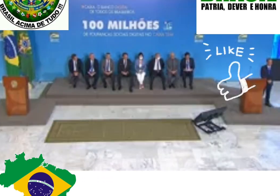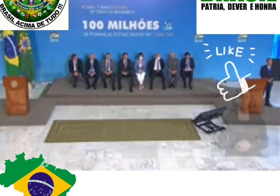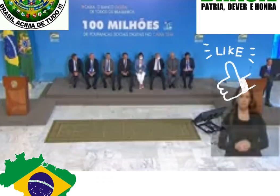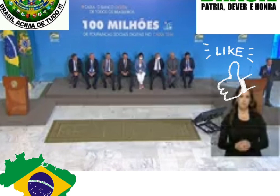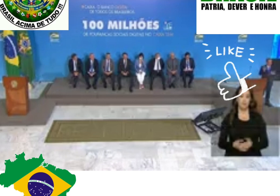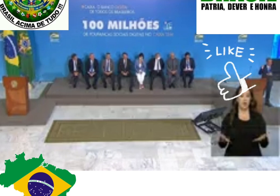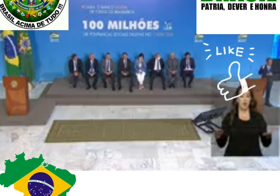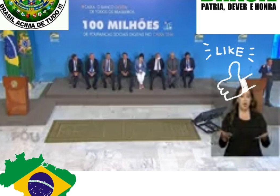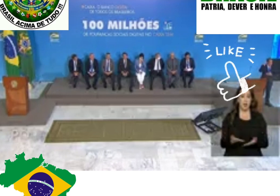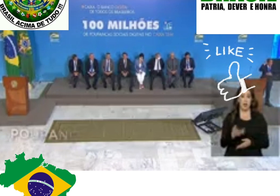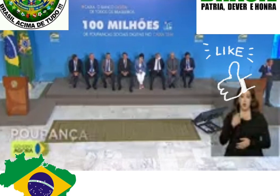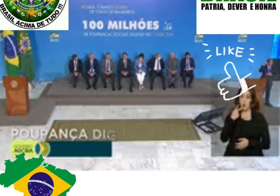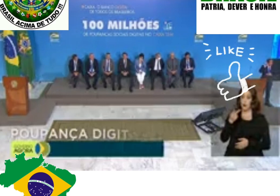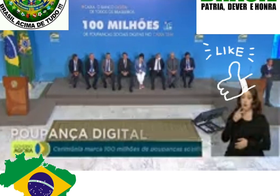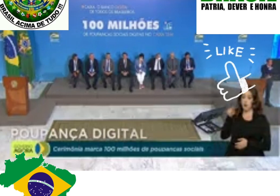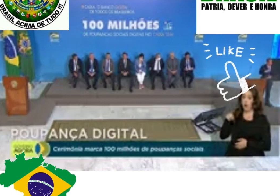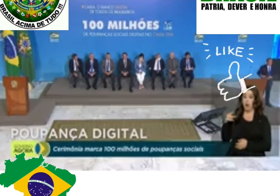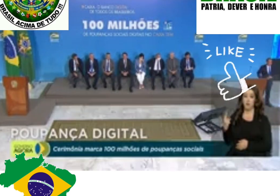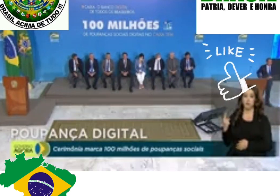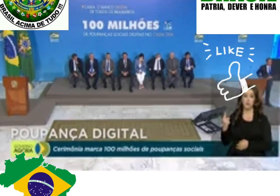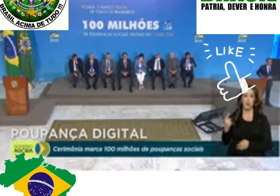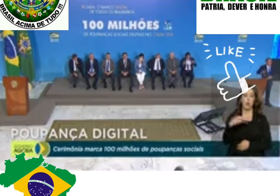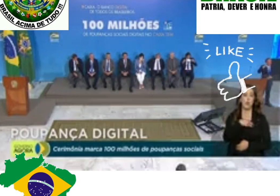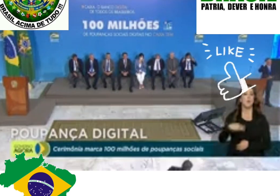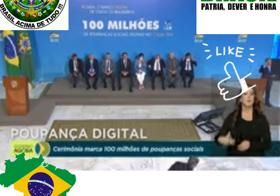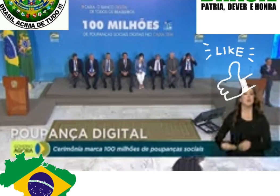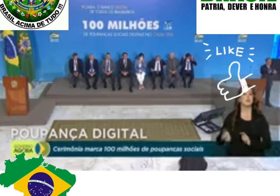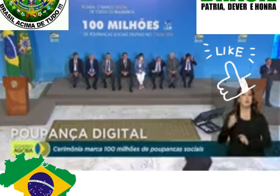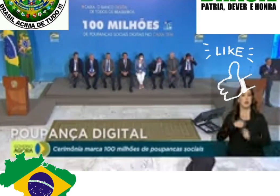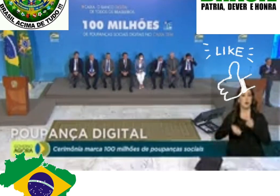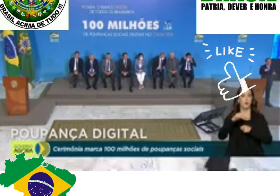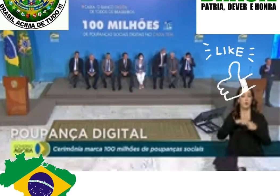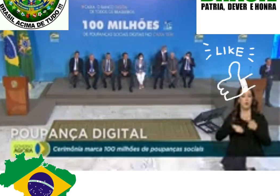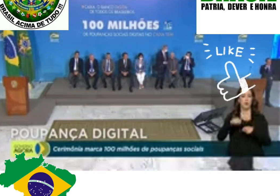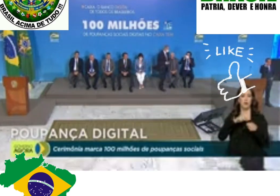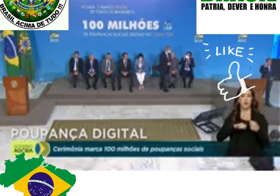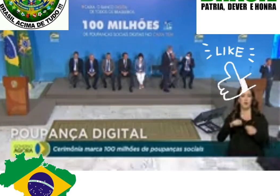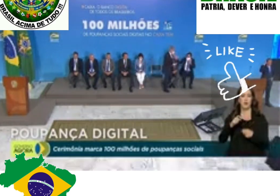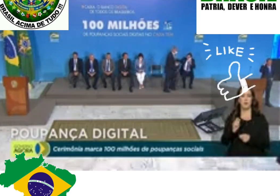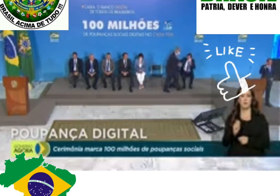Para uso da palavra, o ministro de Estado da Economia, Paulo Guedes.